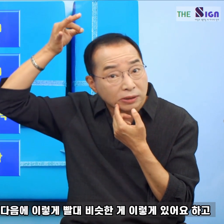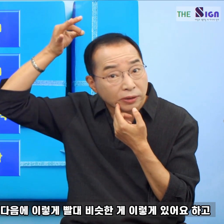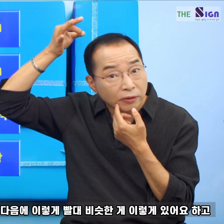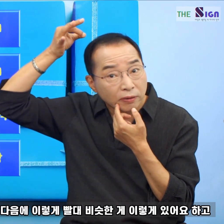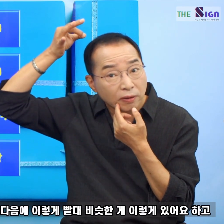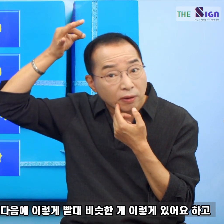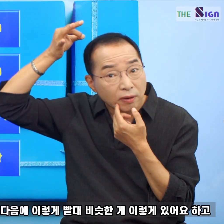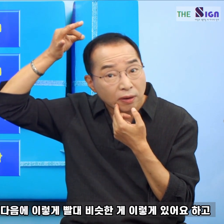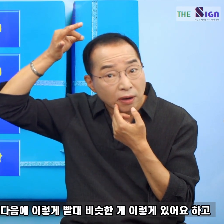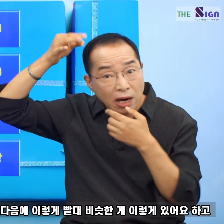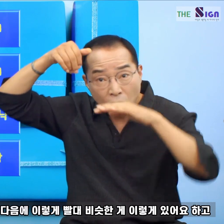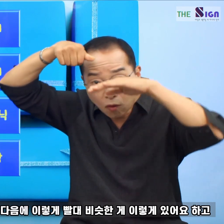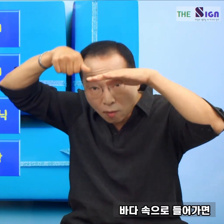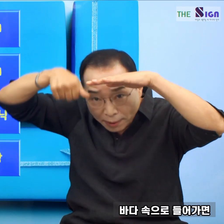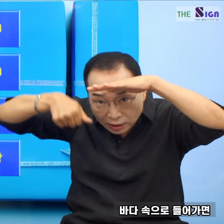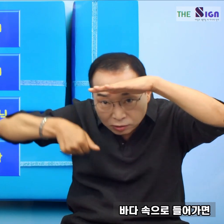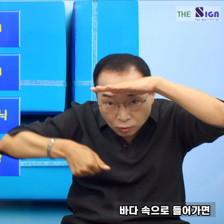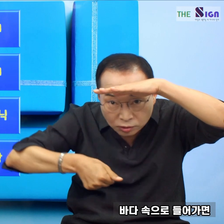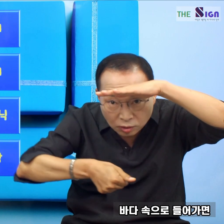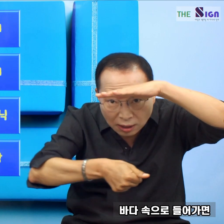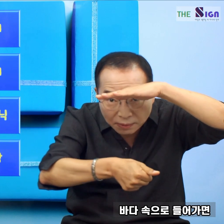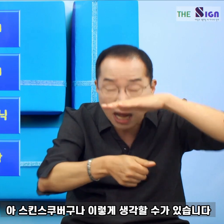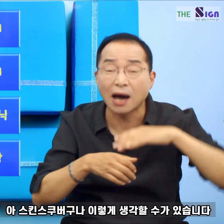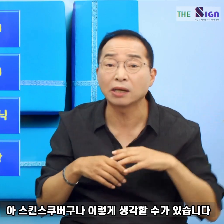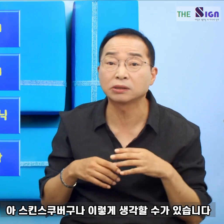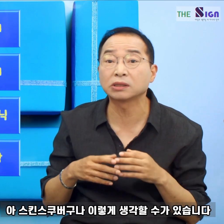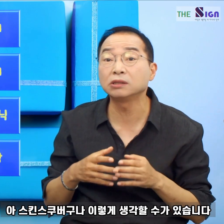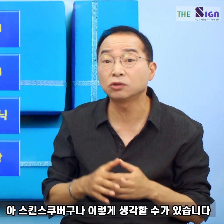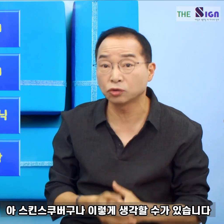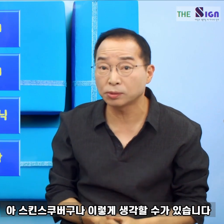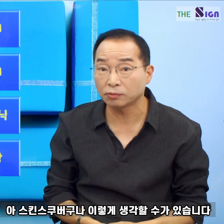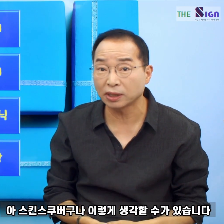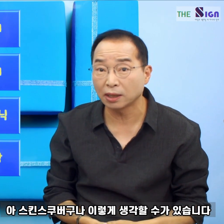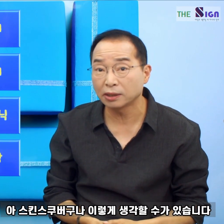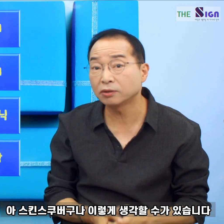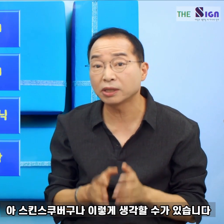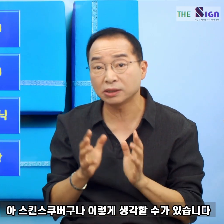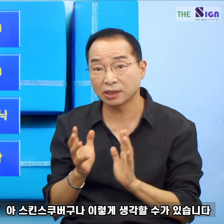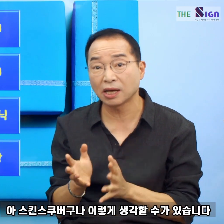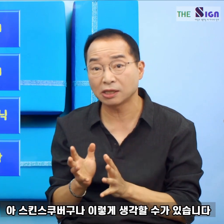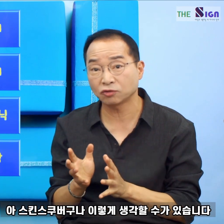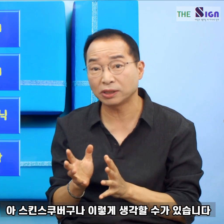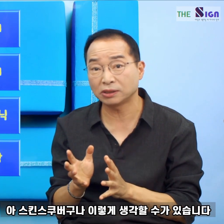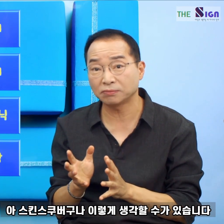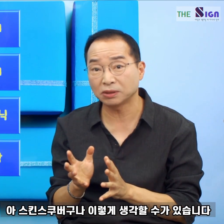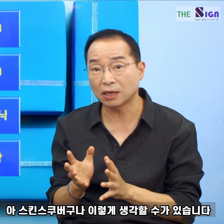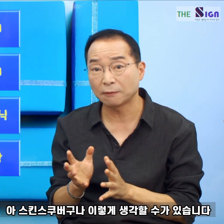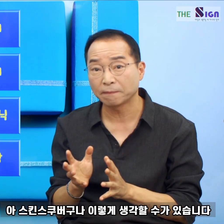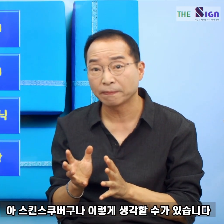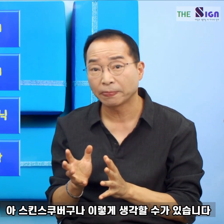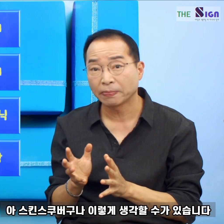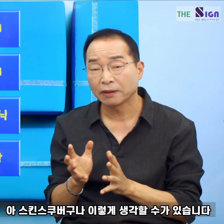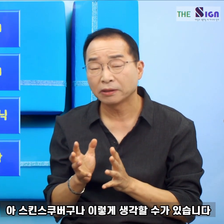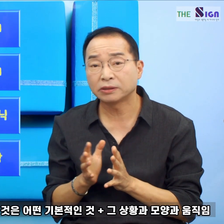있어요 하고 바닷속으로 들어가면 스킨스쿠버구나 이렇게 이제 생각할 수가 있습니다.